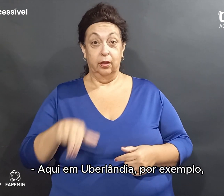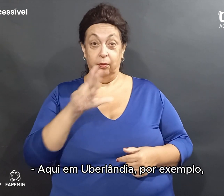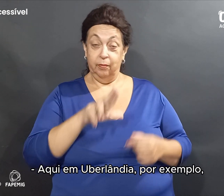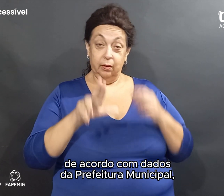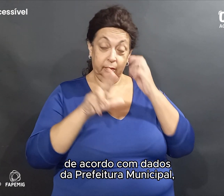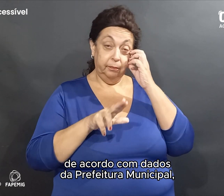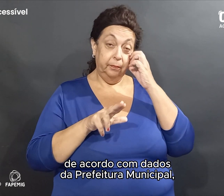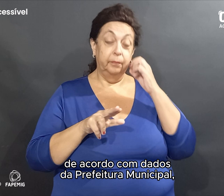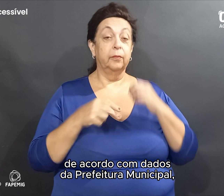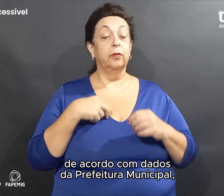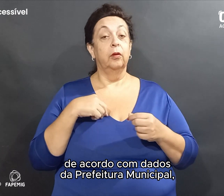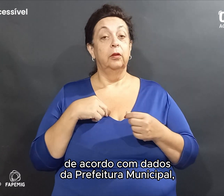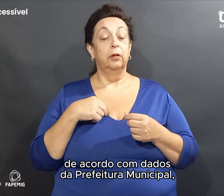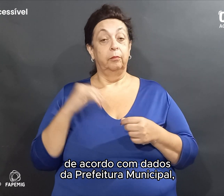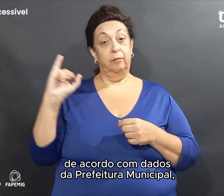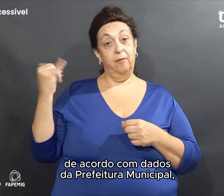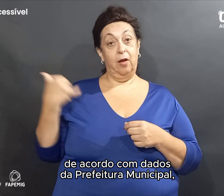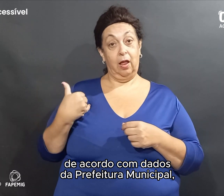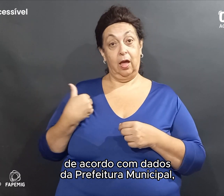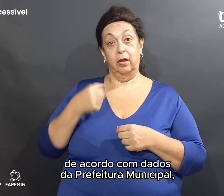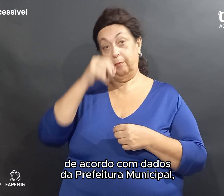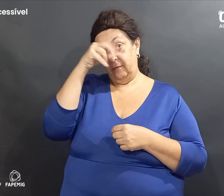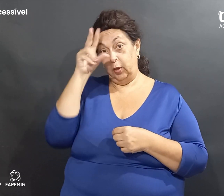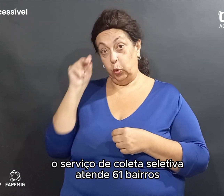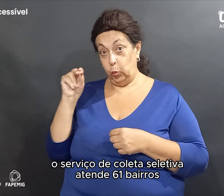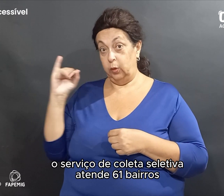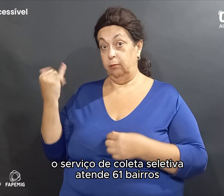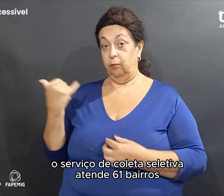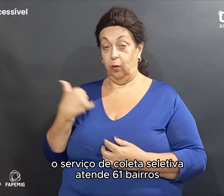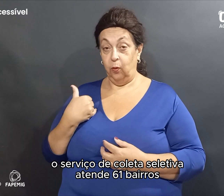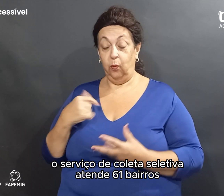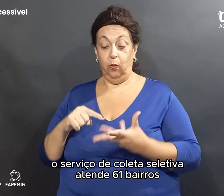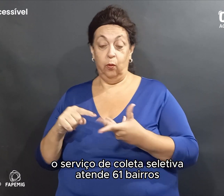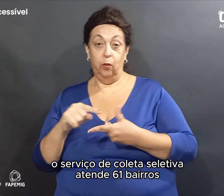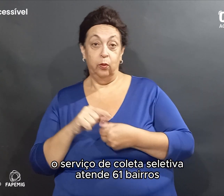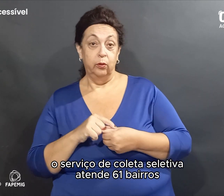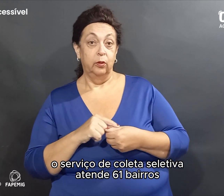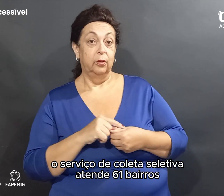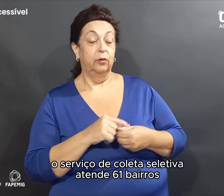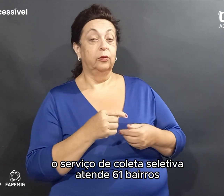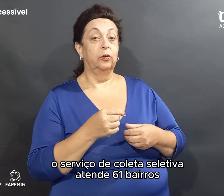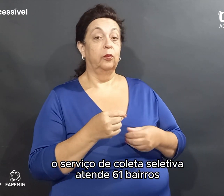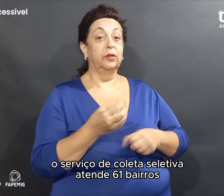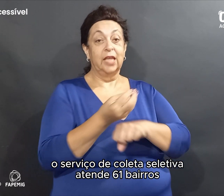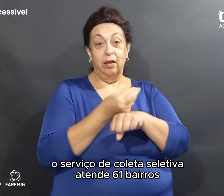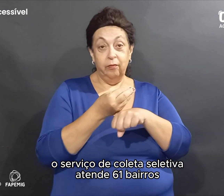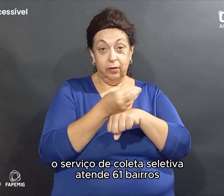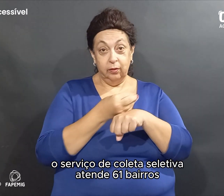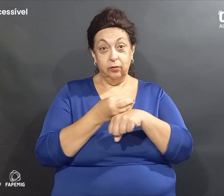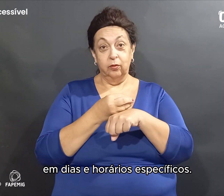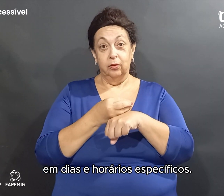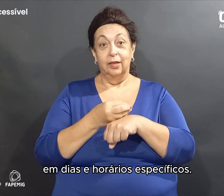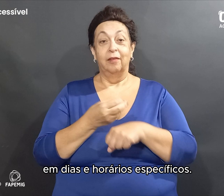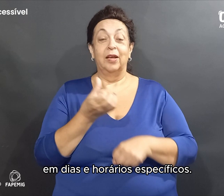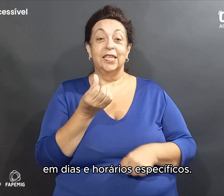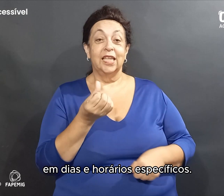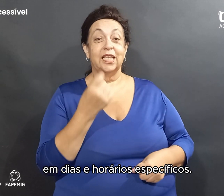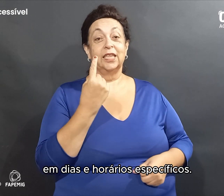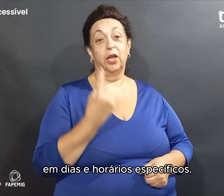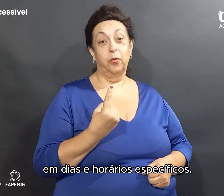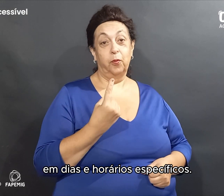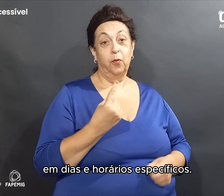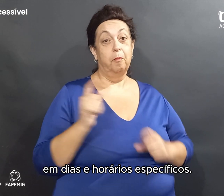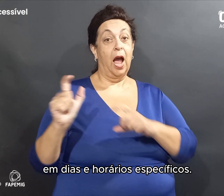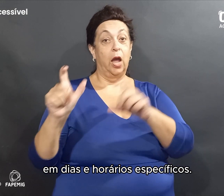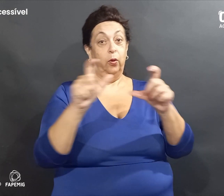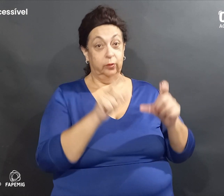por exemplo, de acordo com dados da Prefeitura Municipal, o serviço de coleta seletiva atende 61 bairros, em dias e